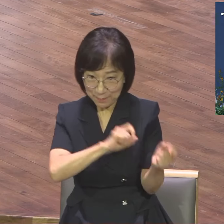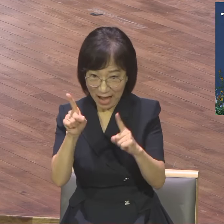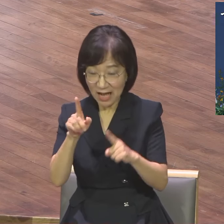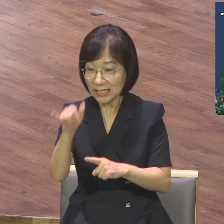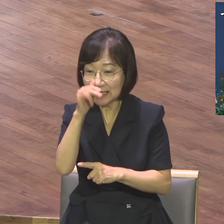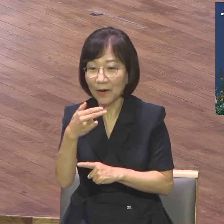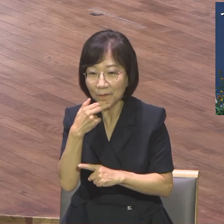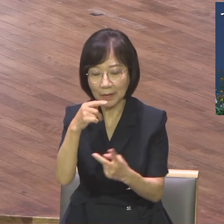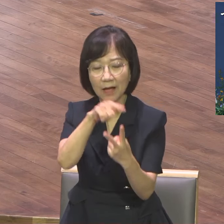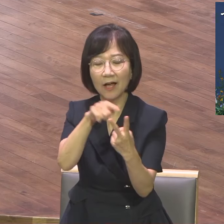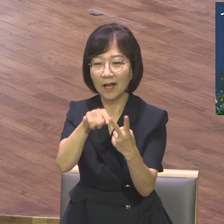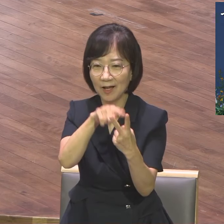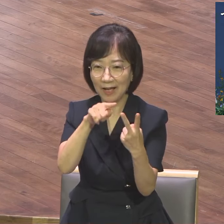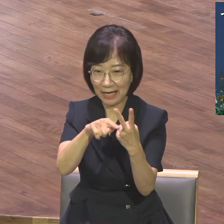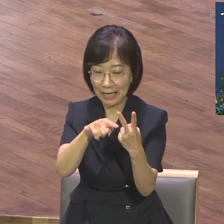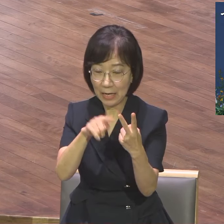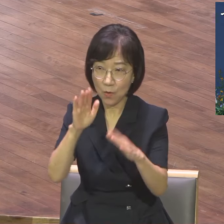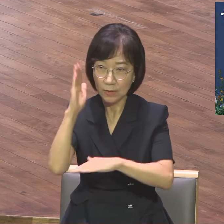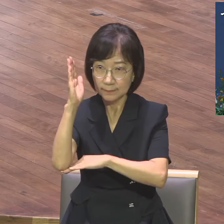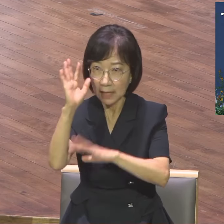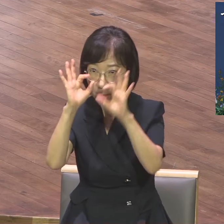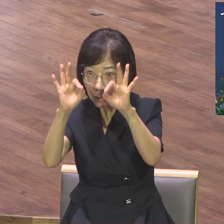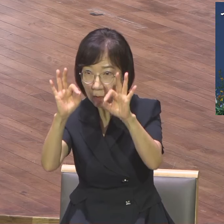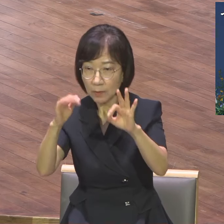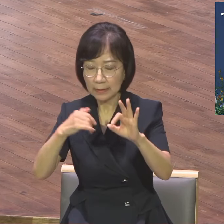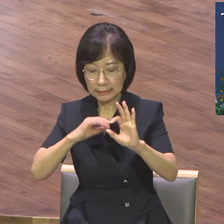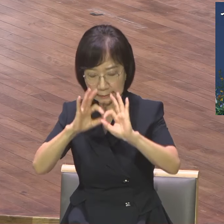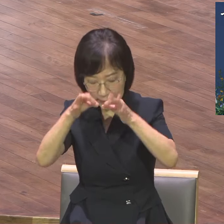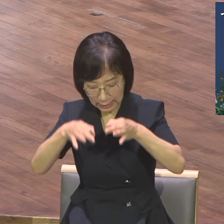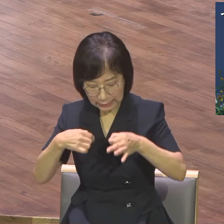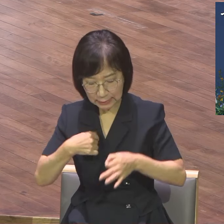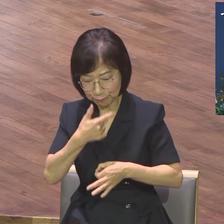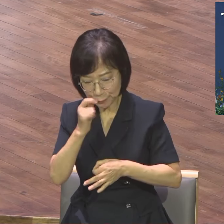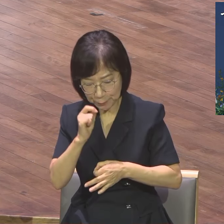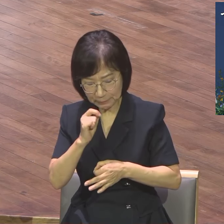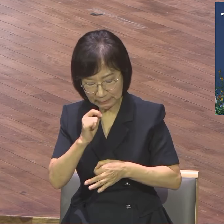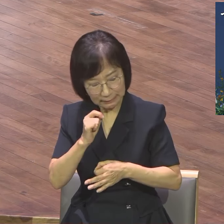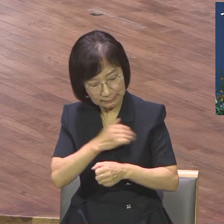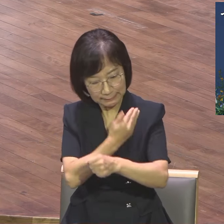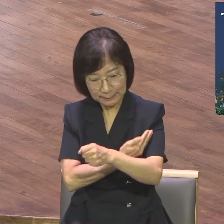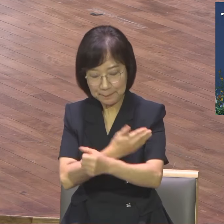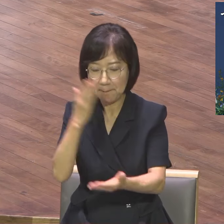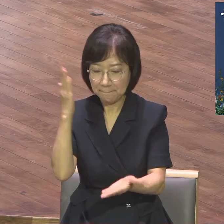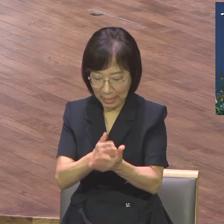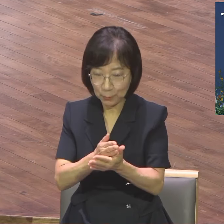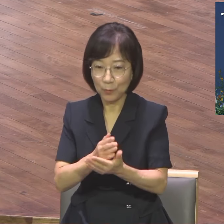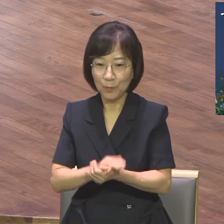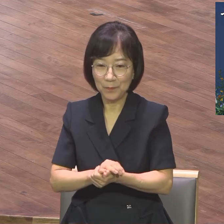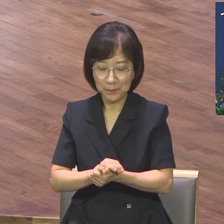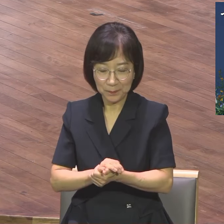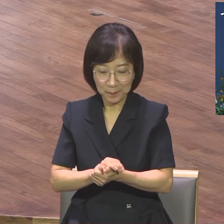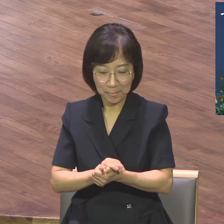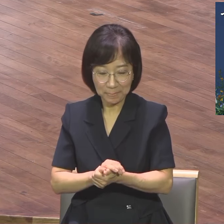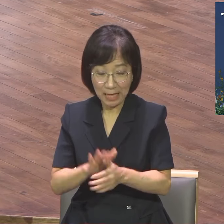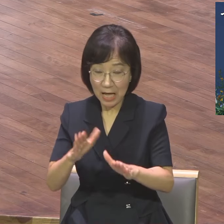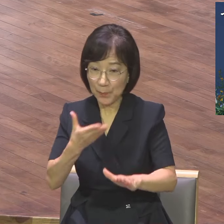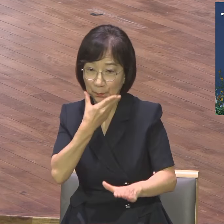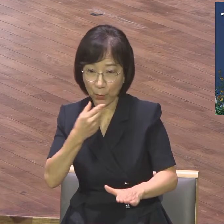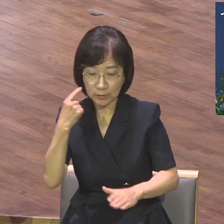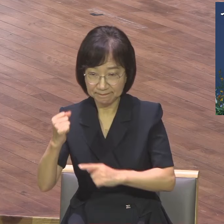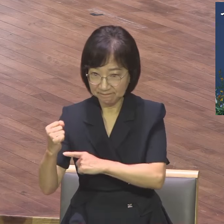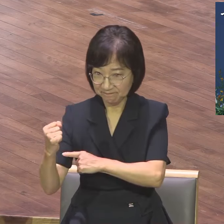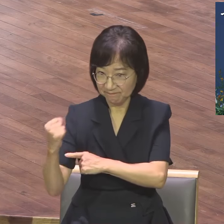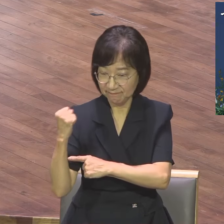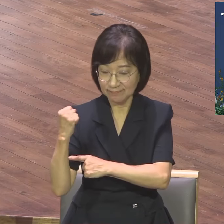통해서 나의 한계와 무능을 초월하는 삶, 참으로 이 복음의